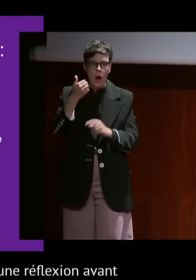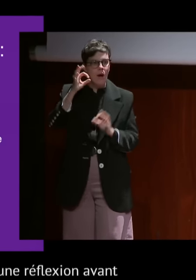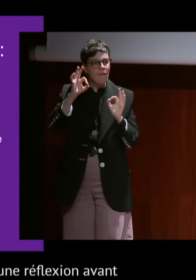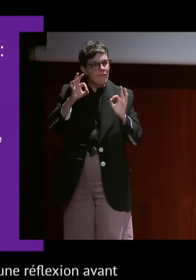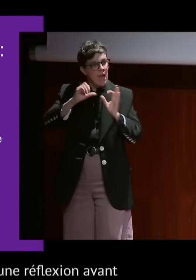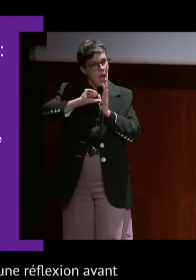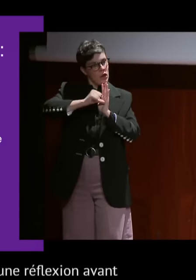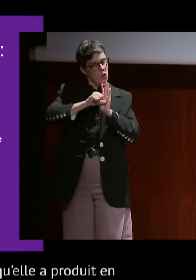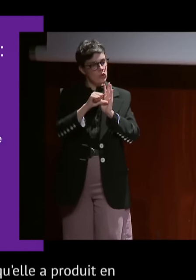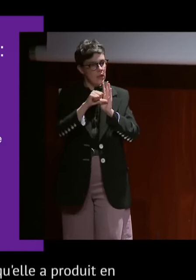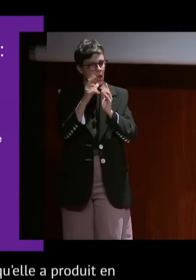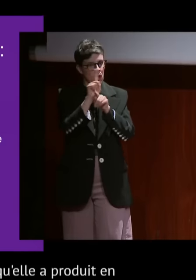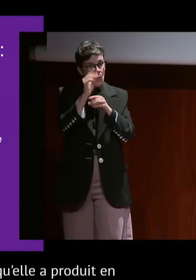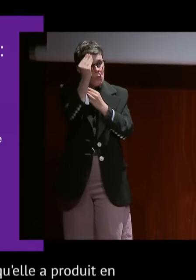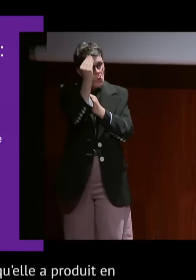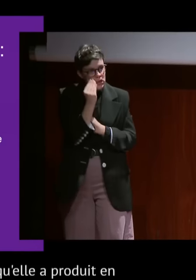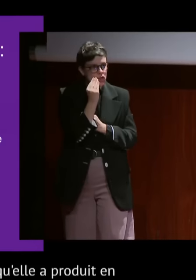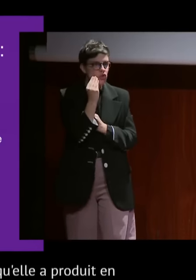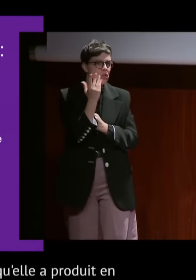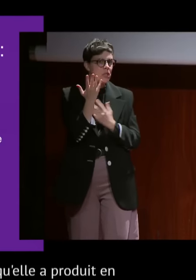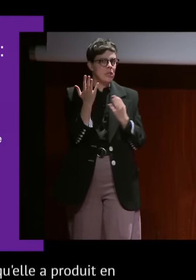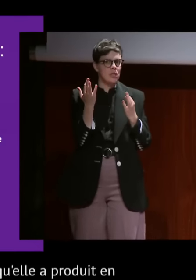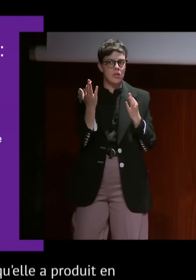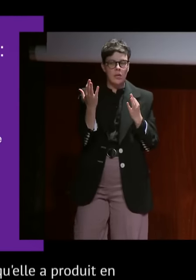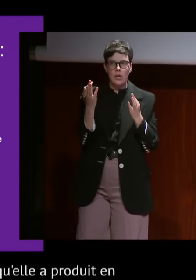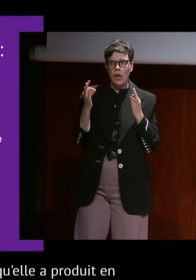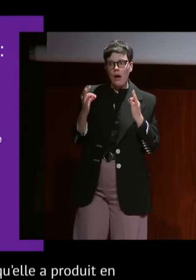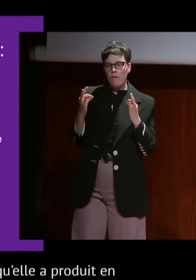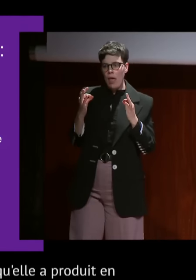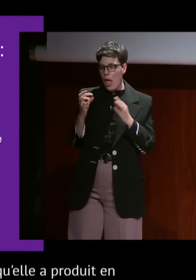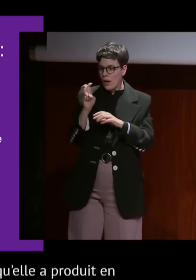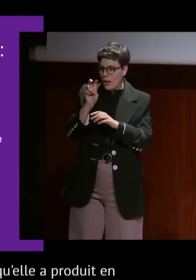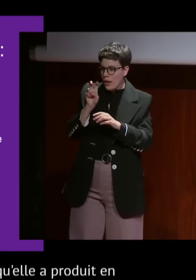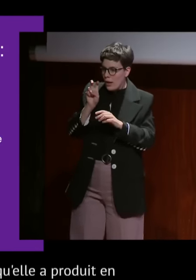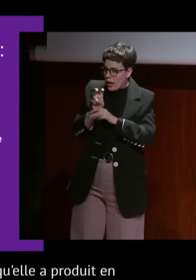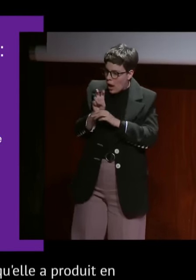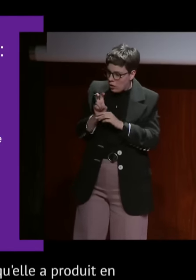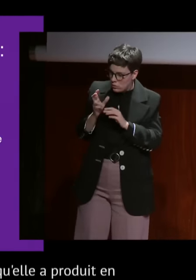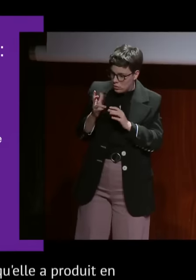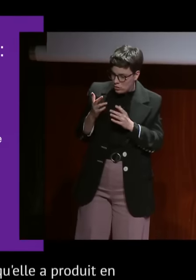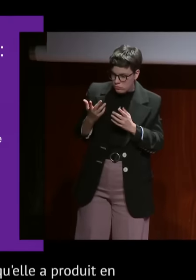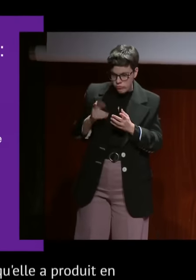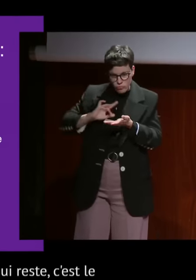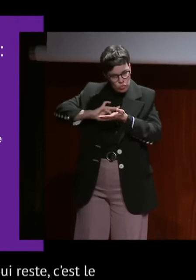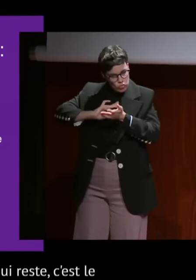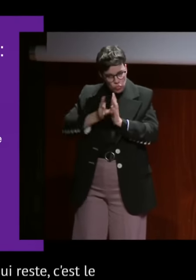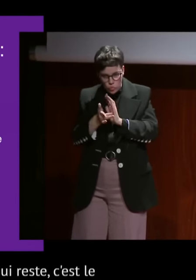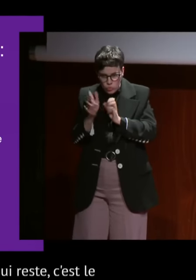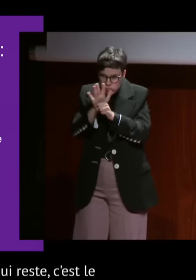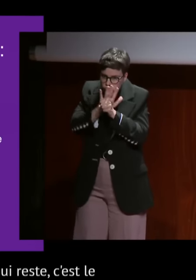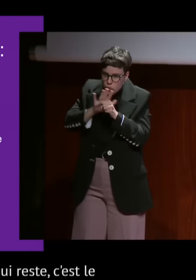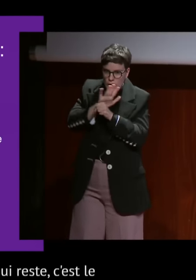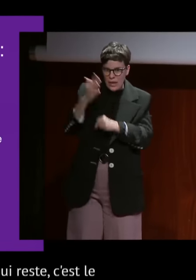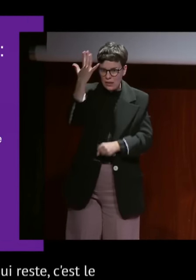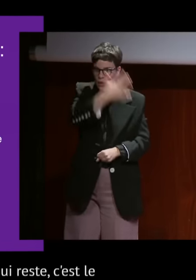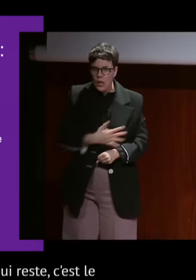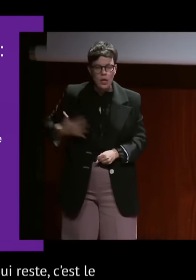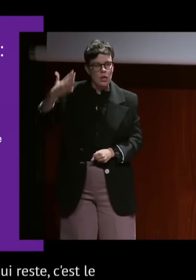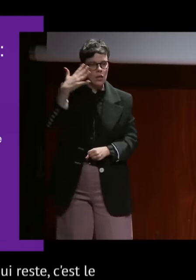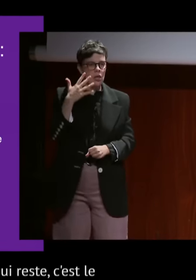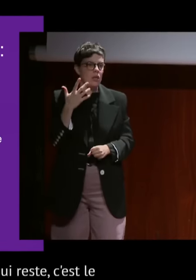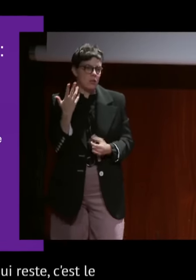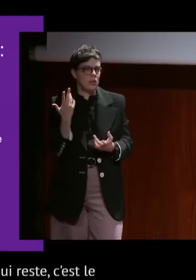Donc pour moi, c'est vraiment important de protéger son identité, de garder toutes